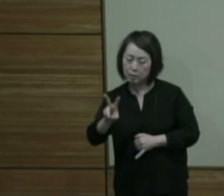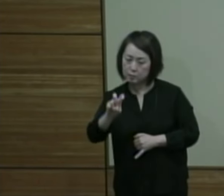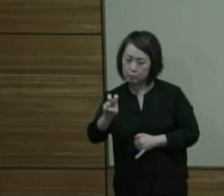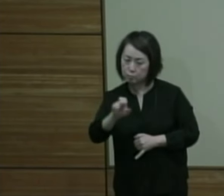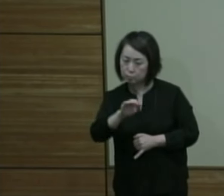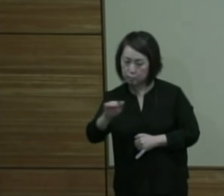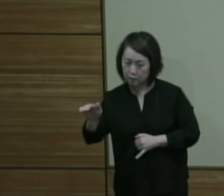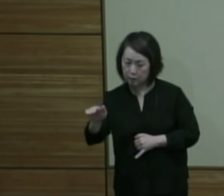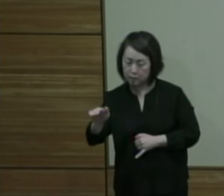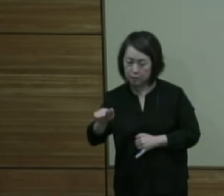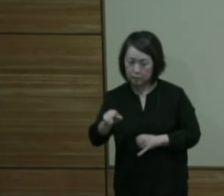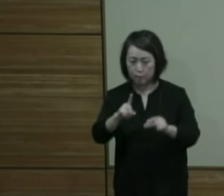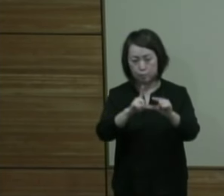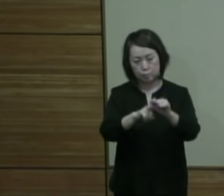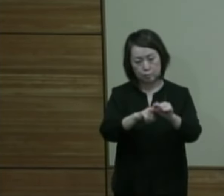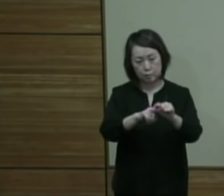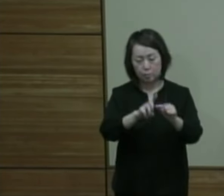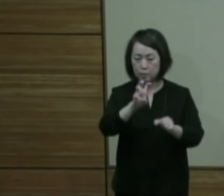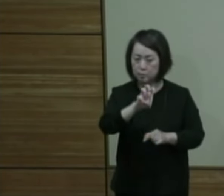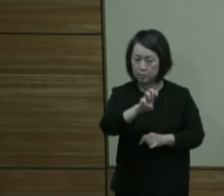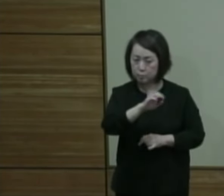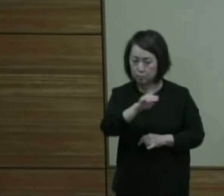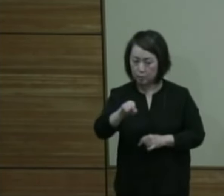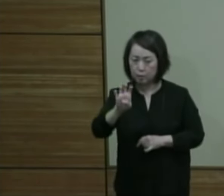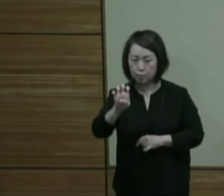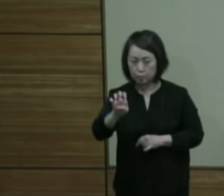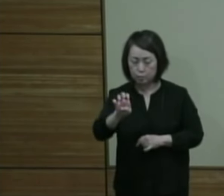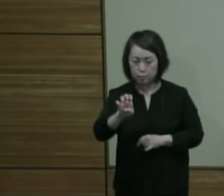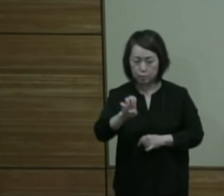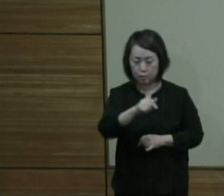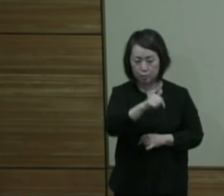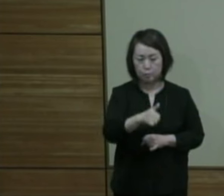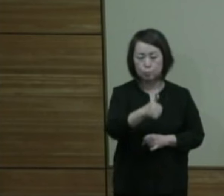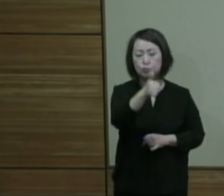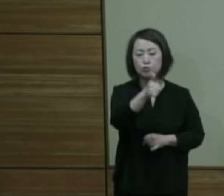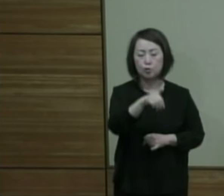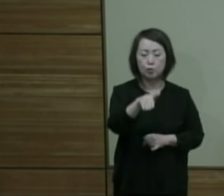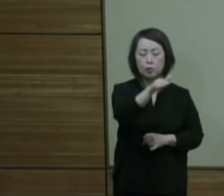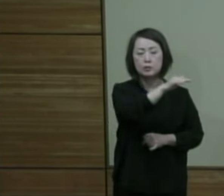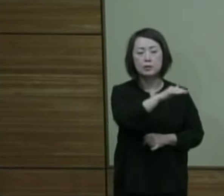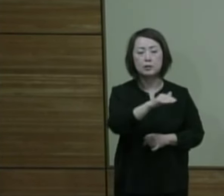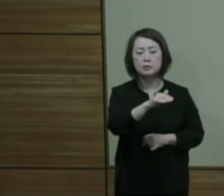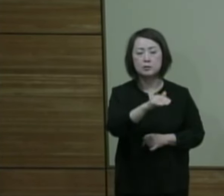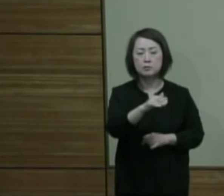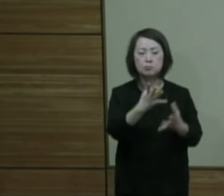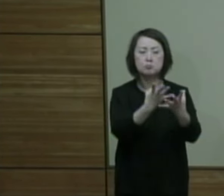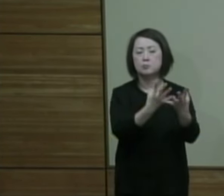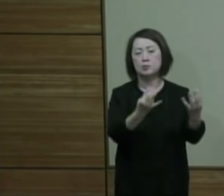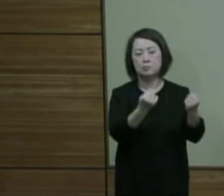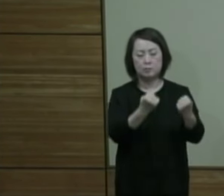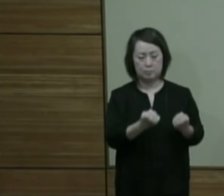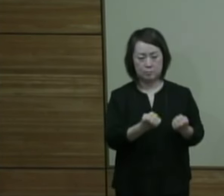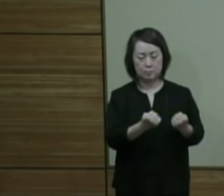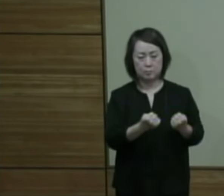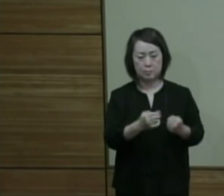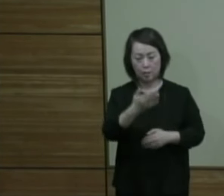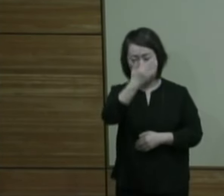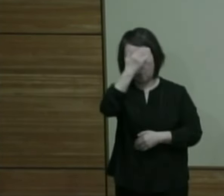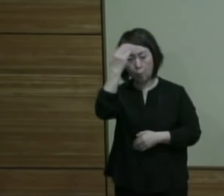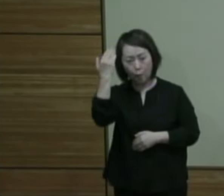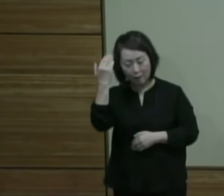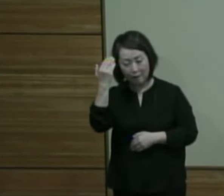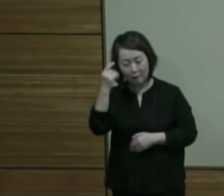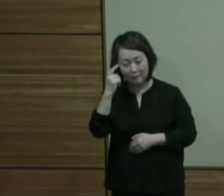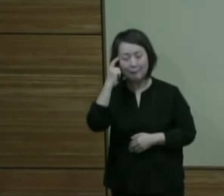代、部長から私も含めて、おじさんが多いわけでありますから、若い感性で